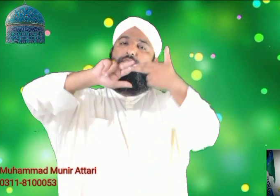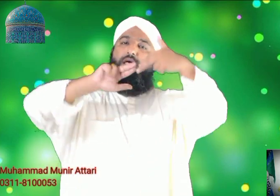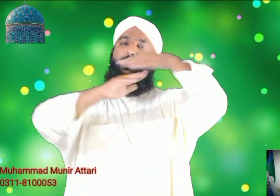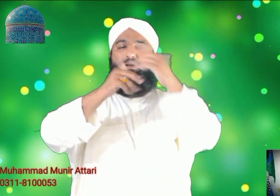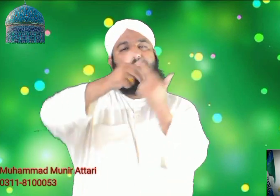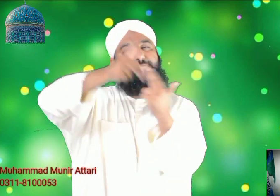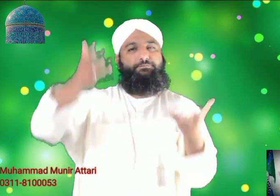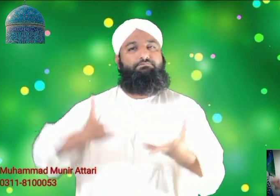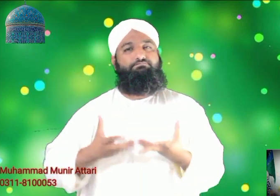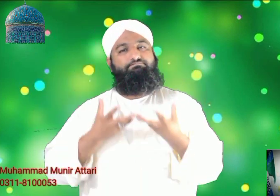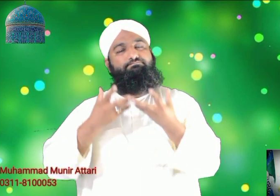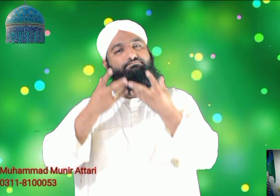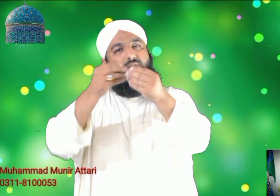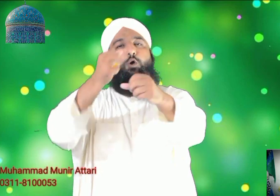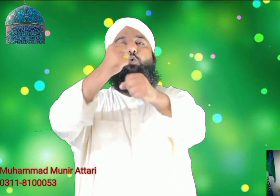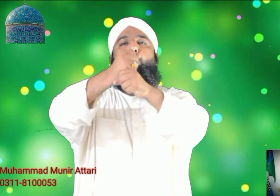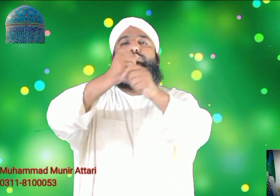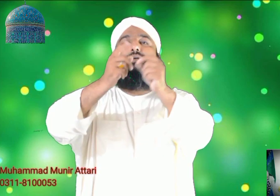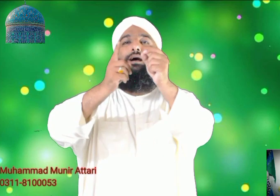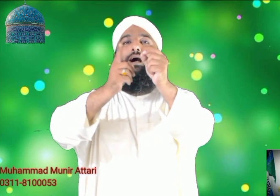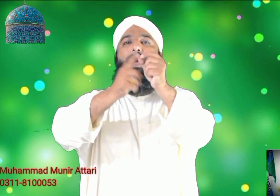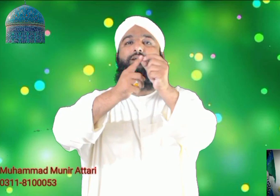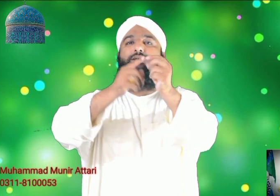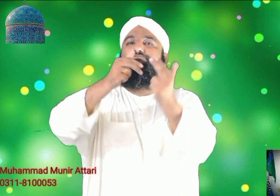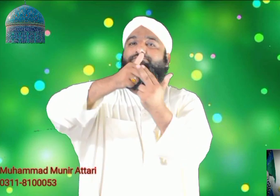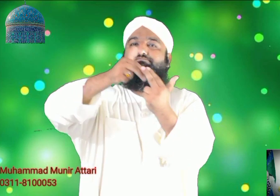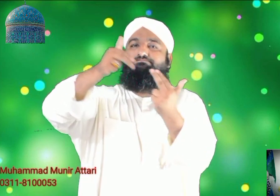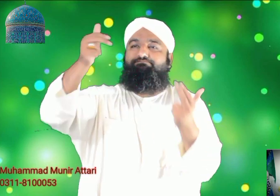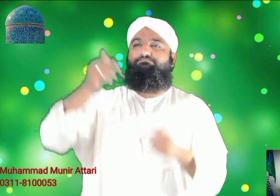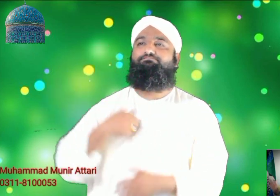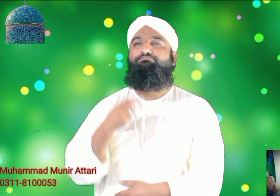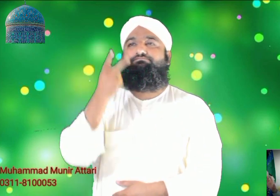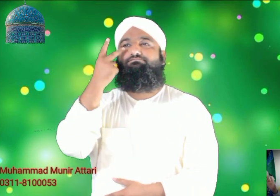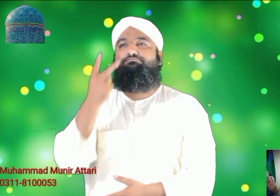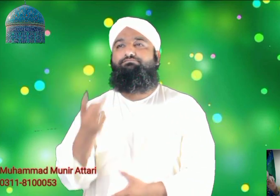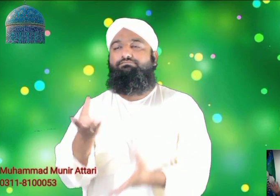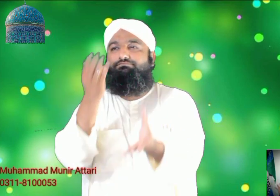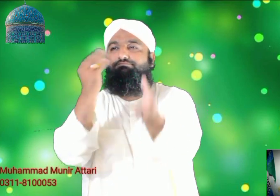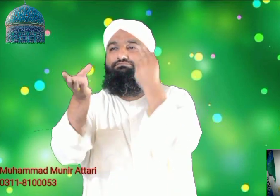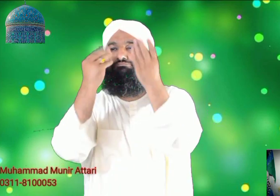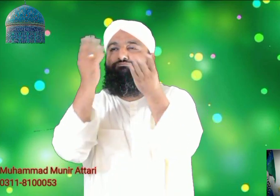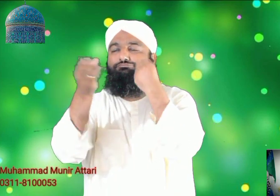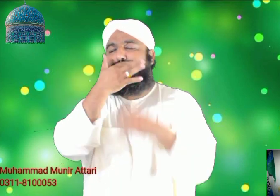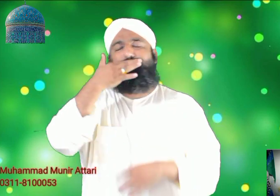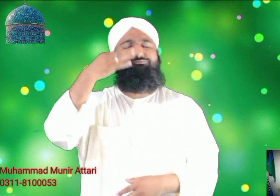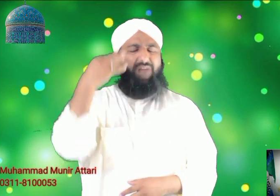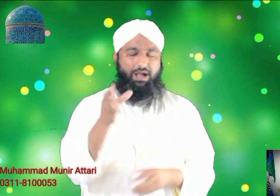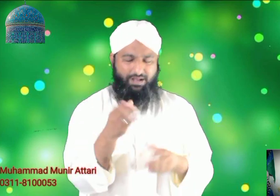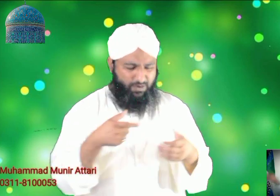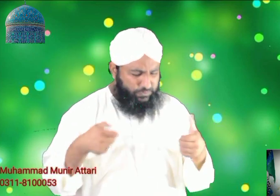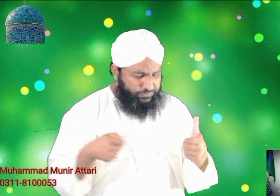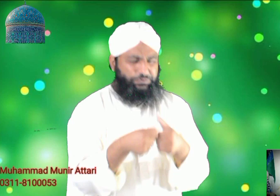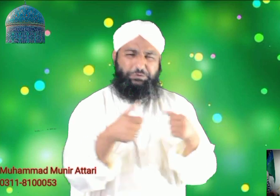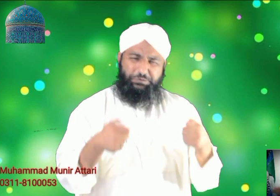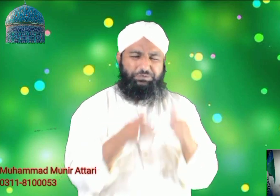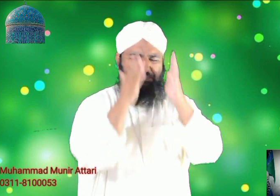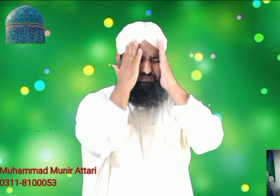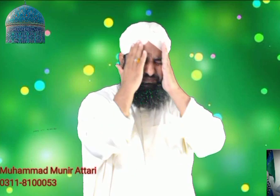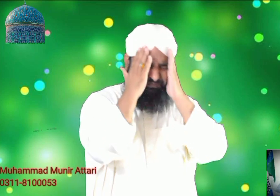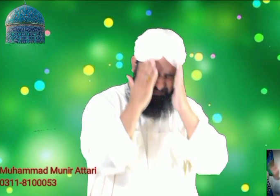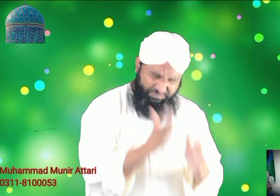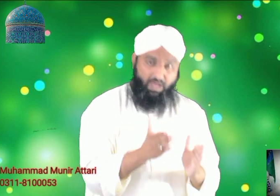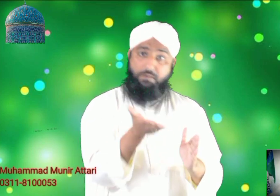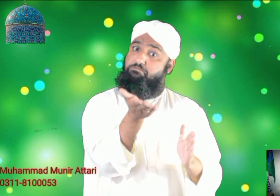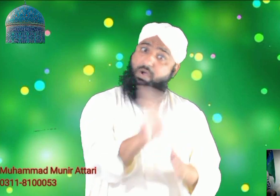روحانی اسٹرکچر، پھر غوث اعظم کی سیرت کے بارے میں ہم نے سنا کہ کیا شاندار عبادت والی سیرت، اتنی عبادتوں کے بعد بھی خوف خدا